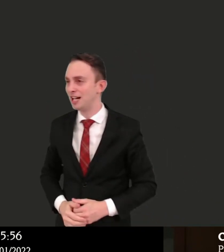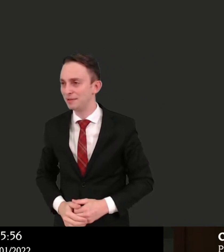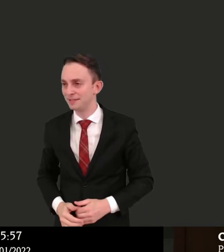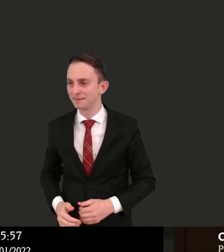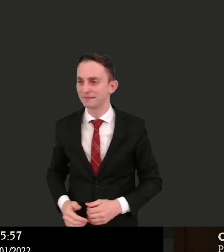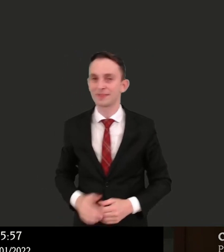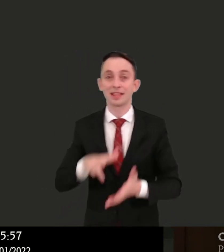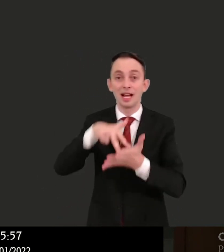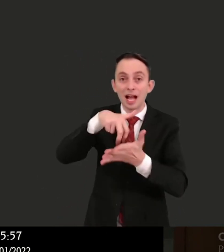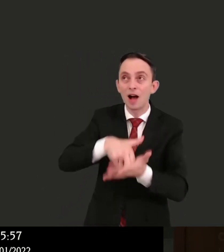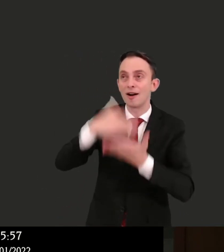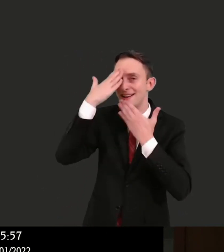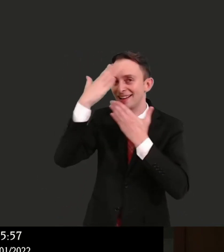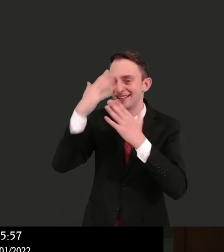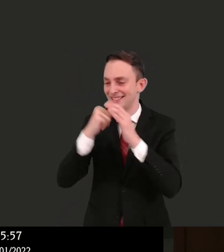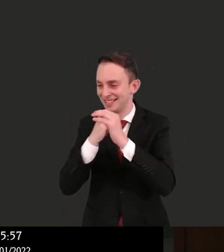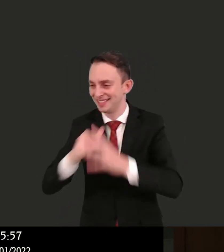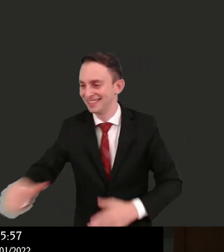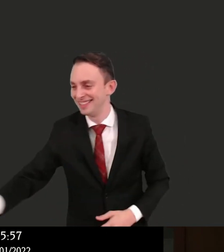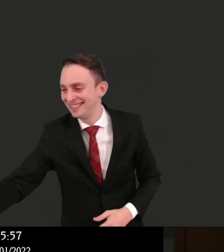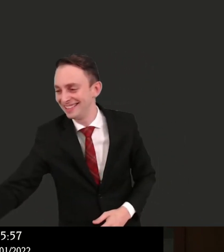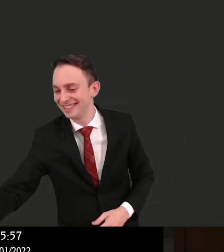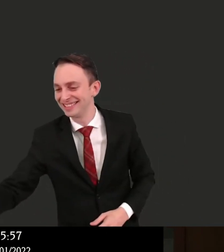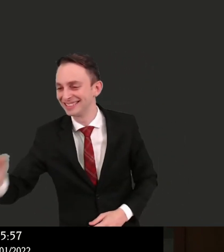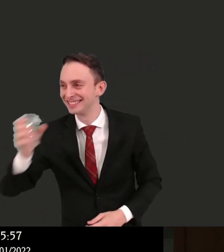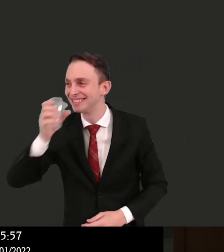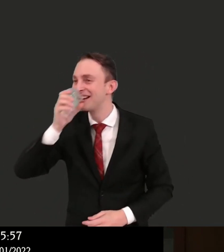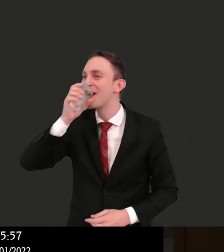Amém. Agradecemos a Deus em oração. Amém.